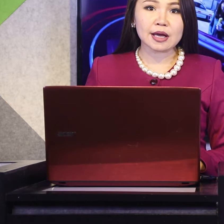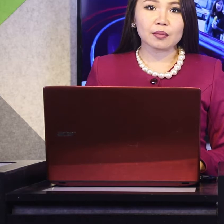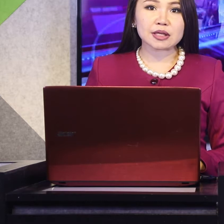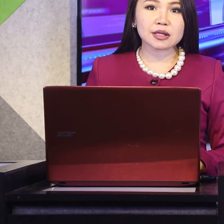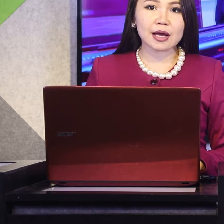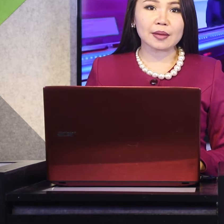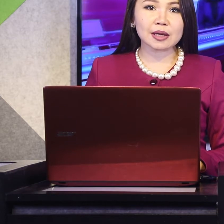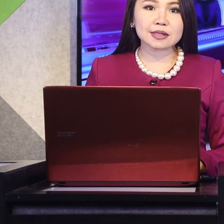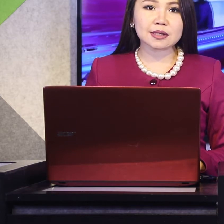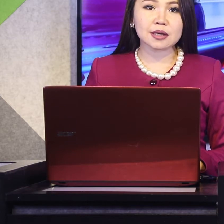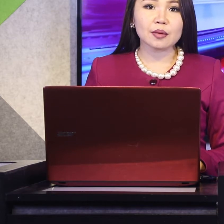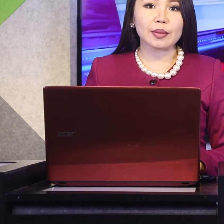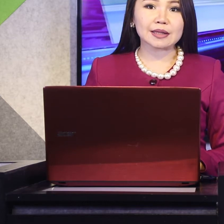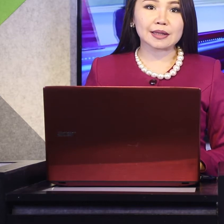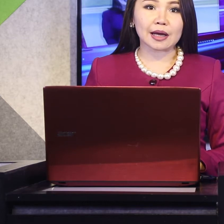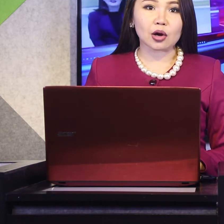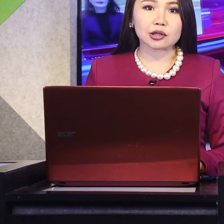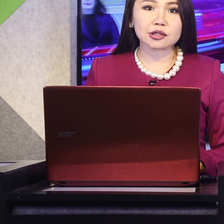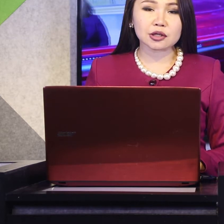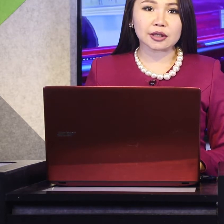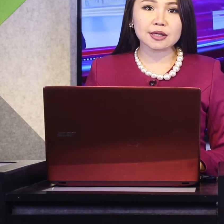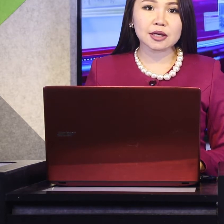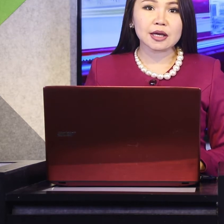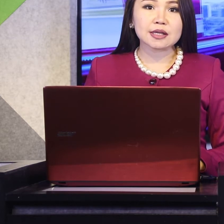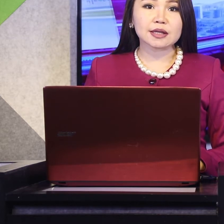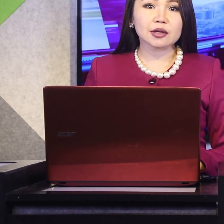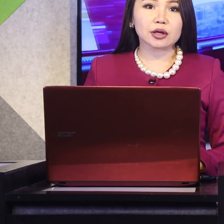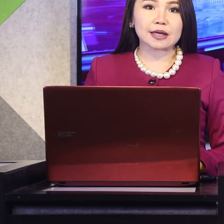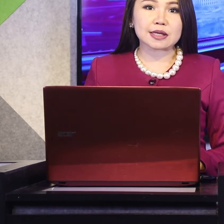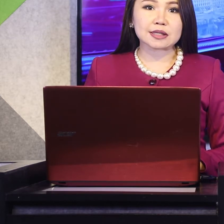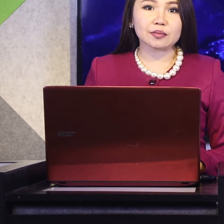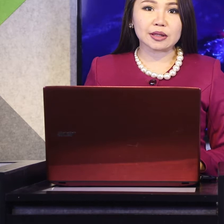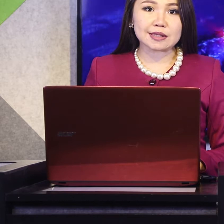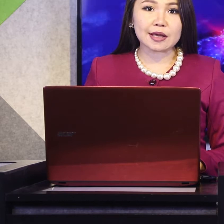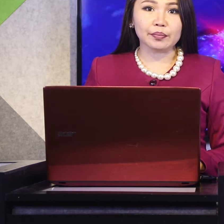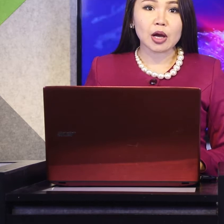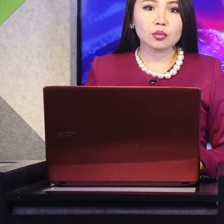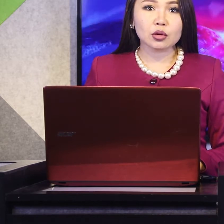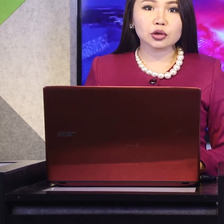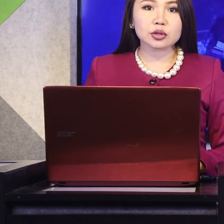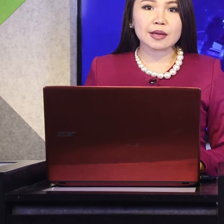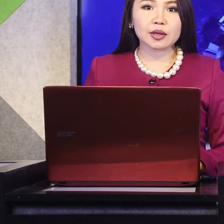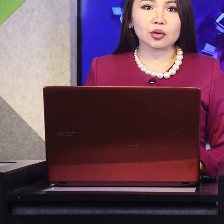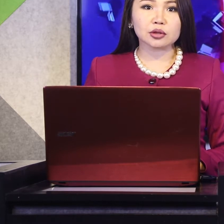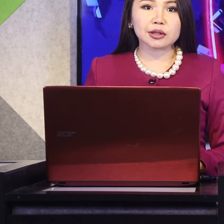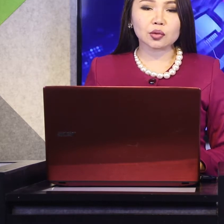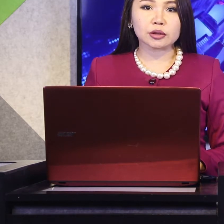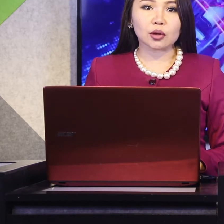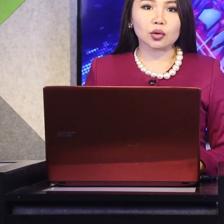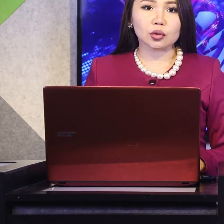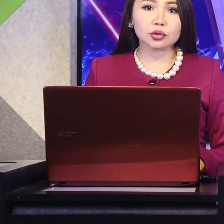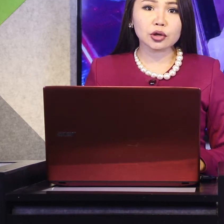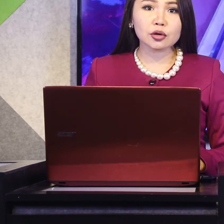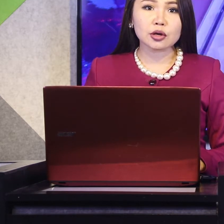бэйн машинда амиа алдсан байдалтайгаар олдсон гэдгийг цагдаагийн эрхийн газраас мэдээлсэн. Мөн тус аймгийн